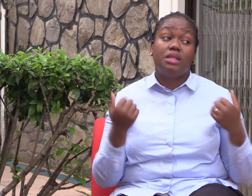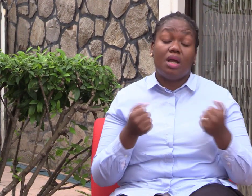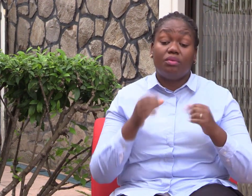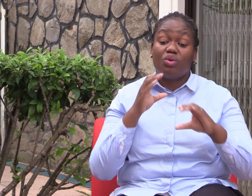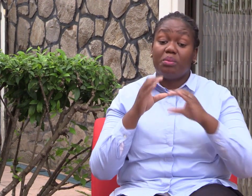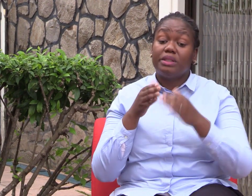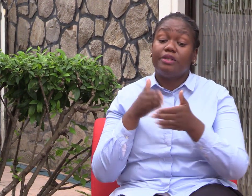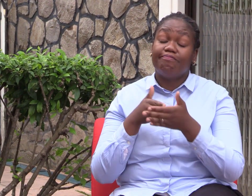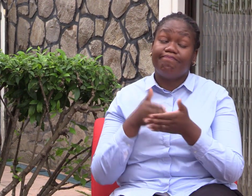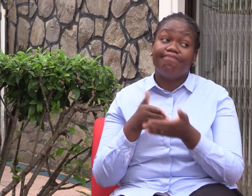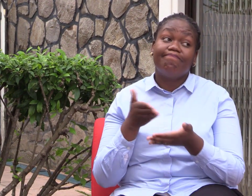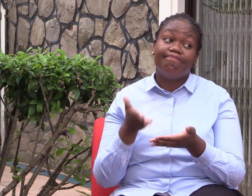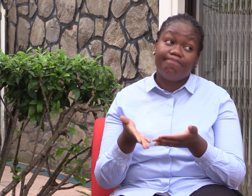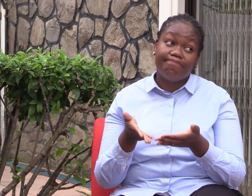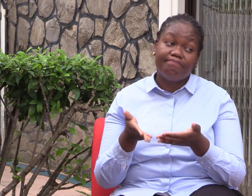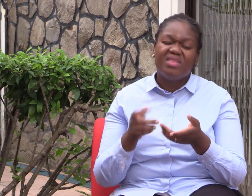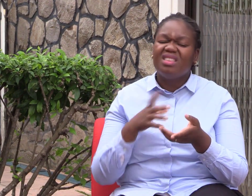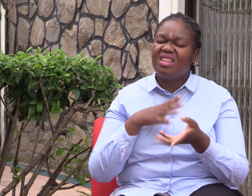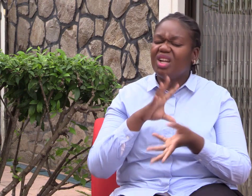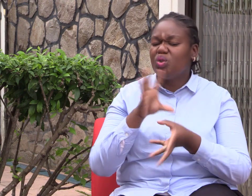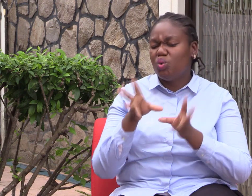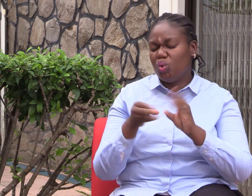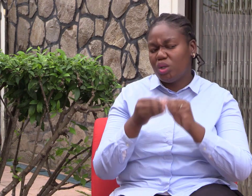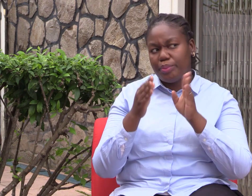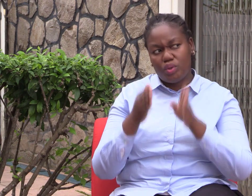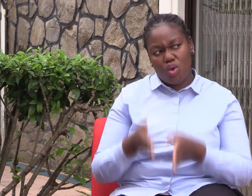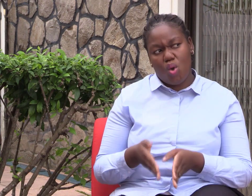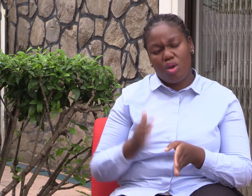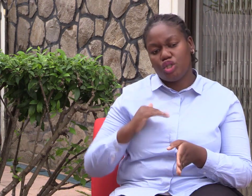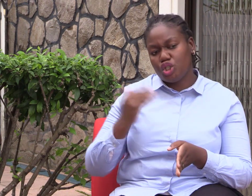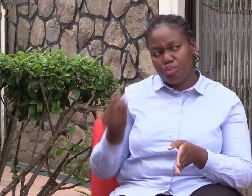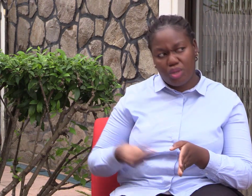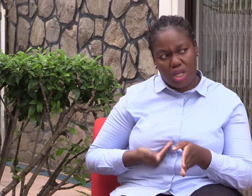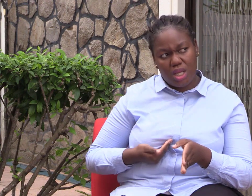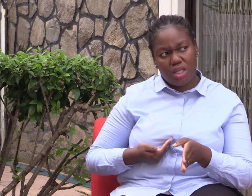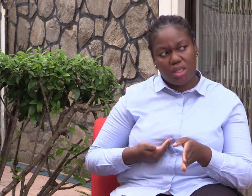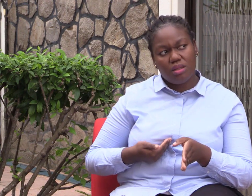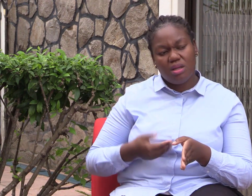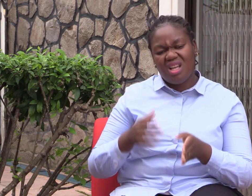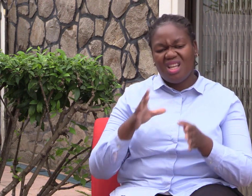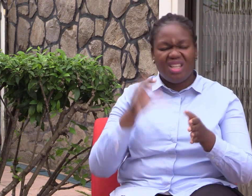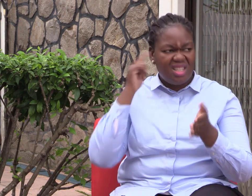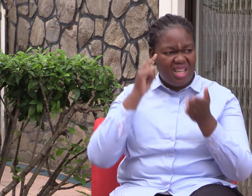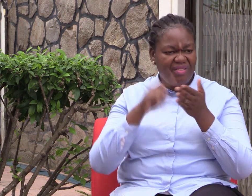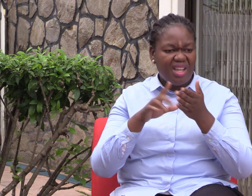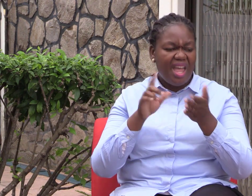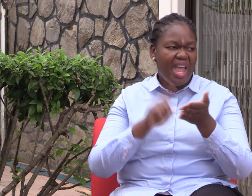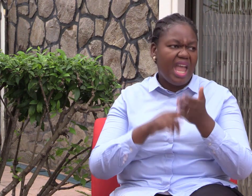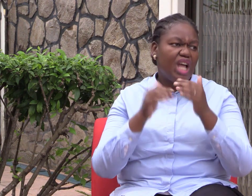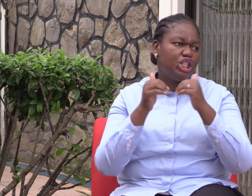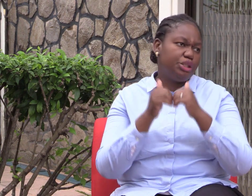coisa. E principalmente na área da saúde para mulheres, isto